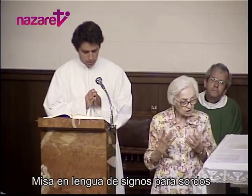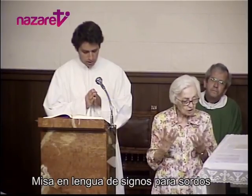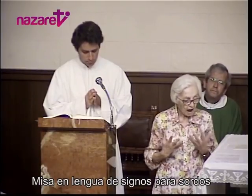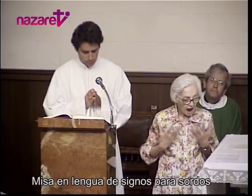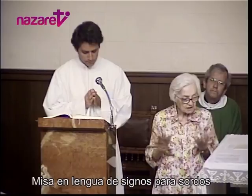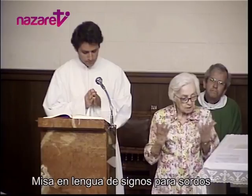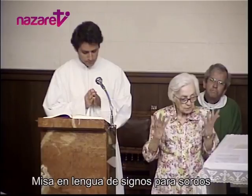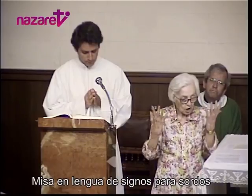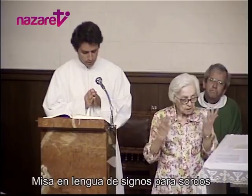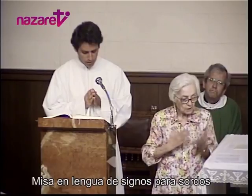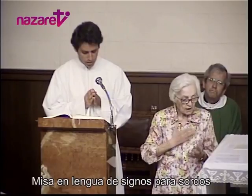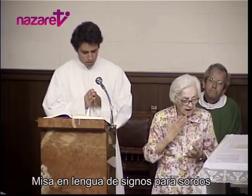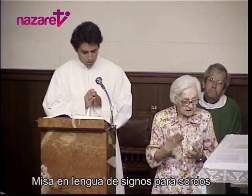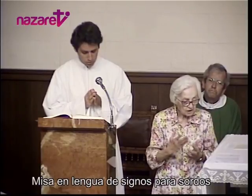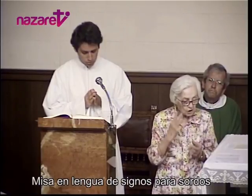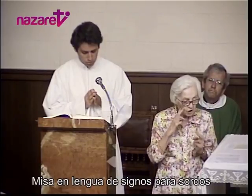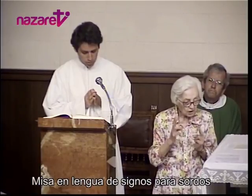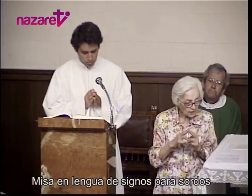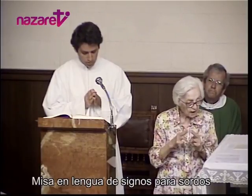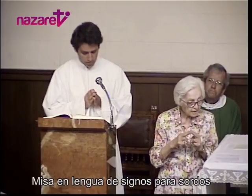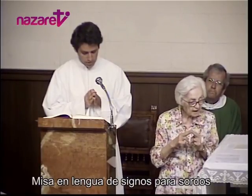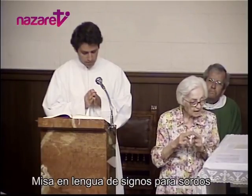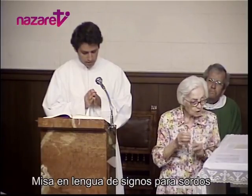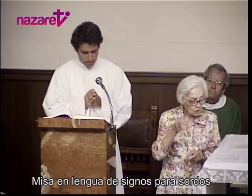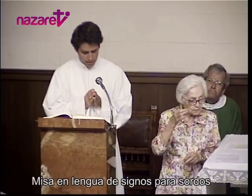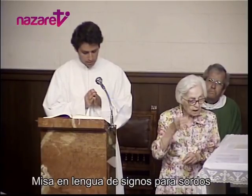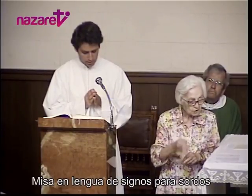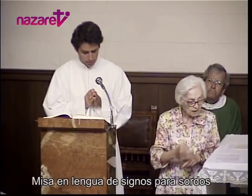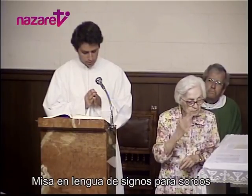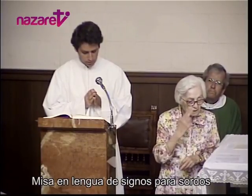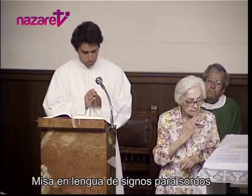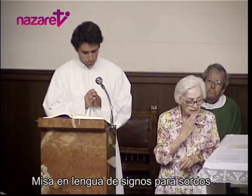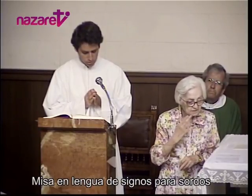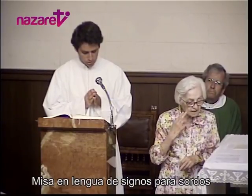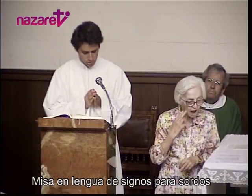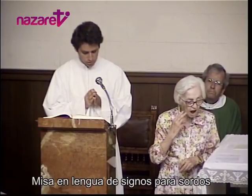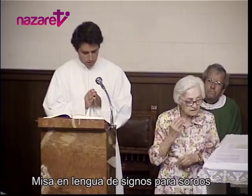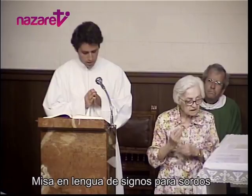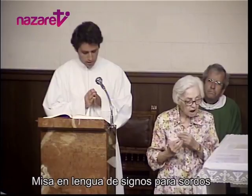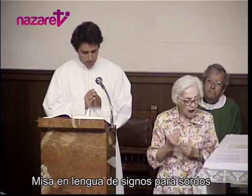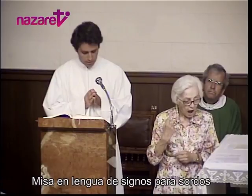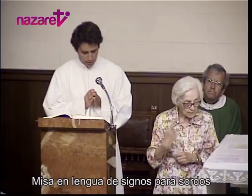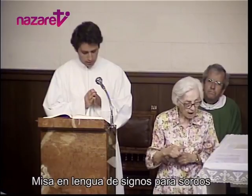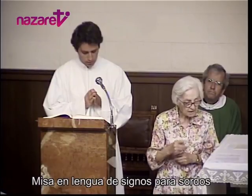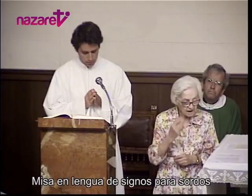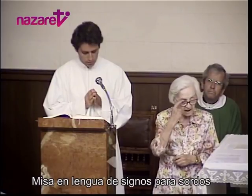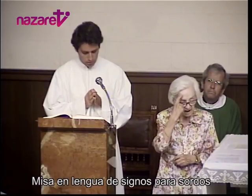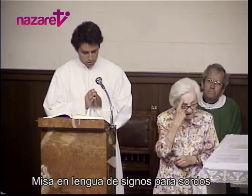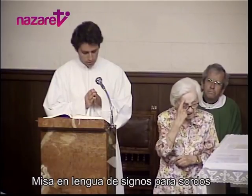ánimo. Tu pueblo esperaba la salvación de los justos y la perdición de los